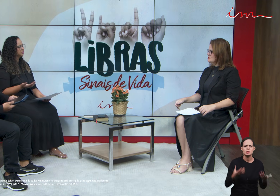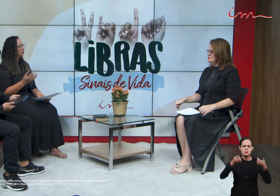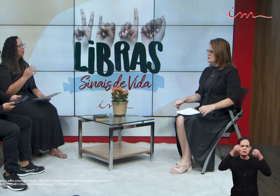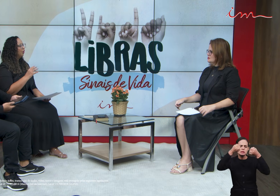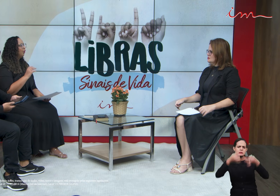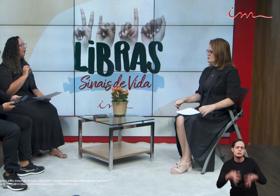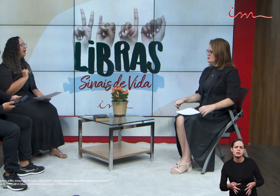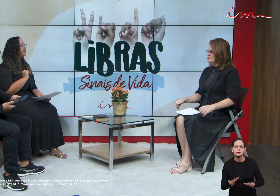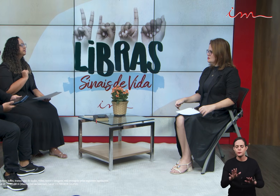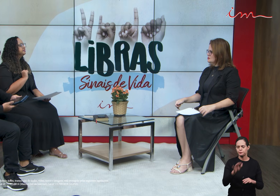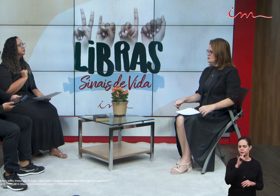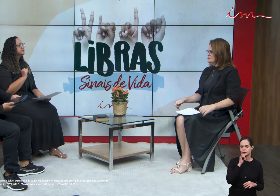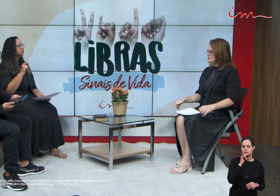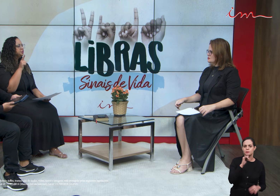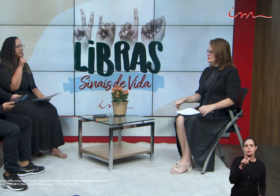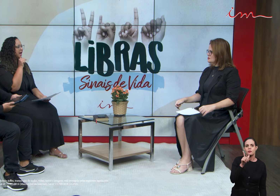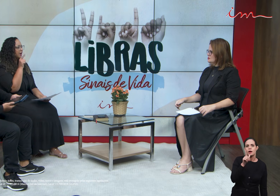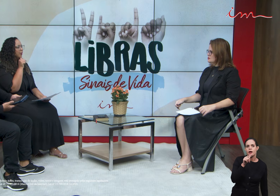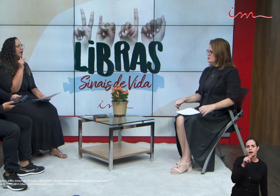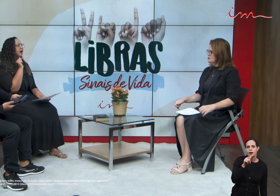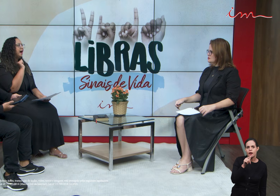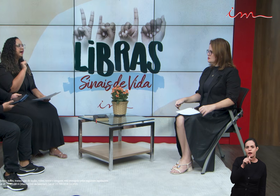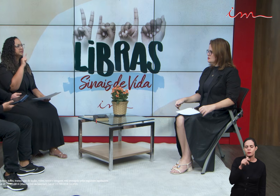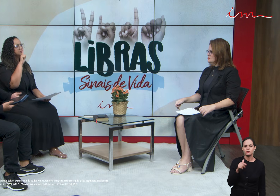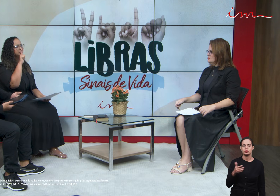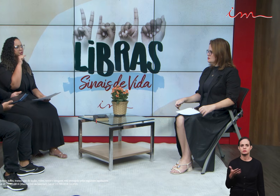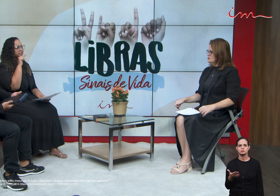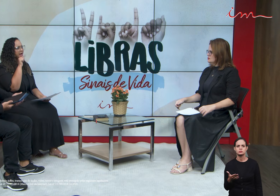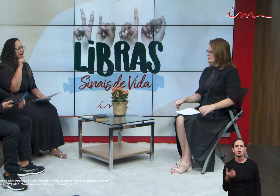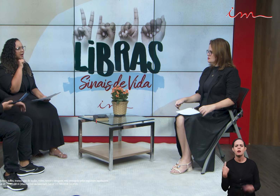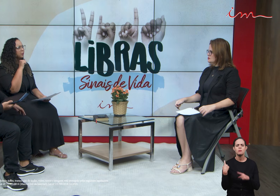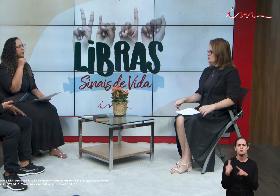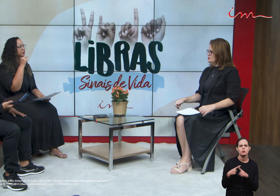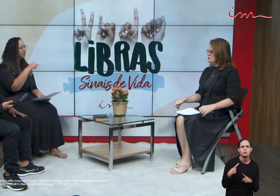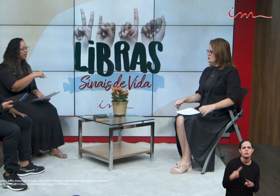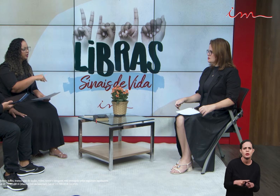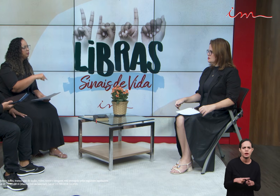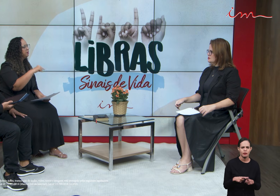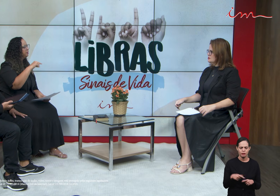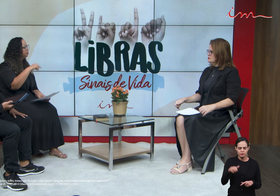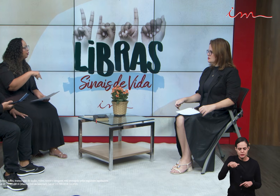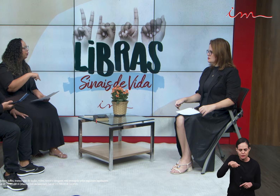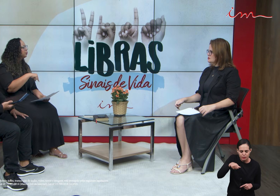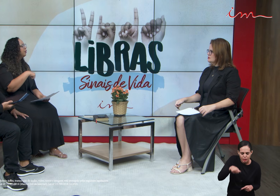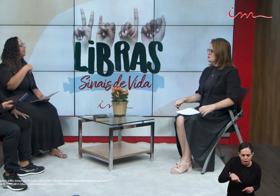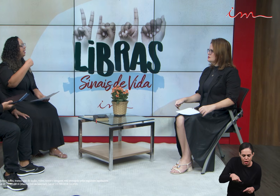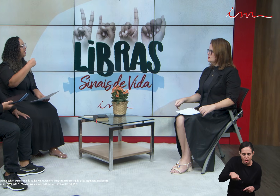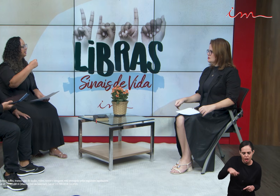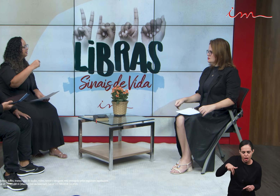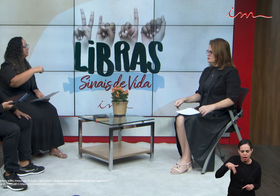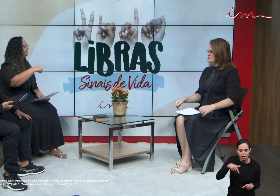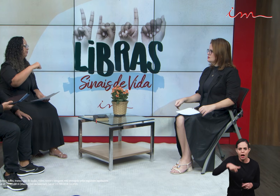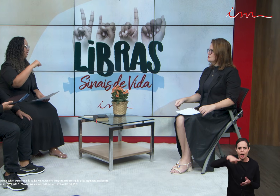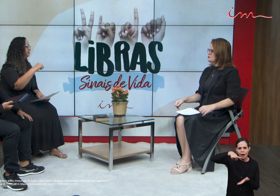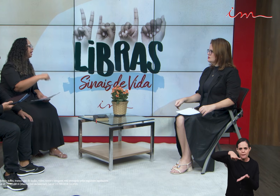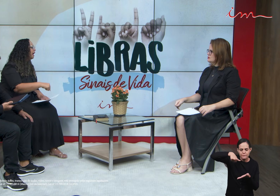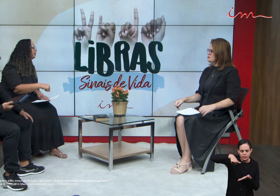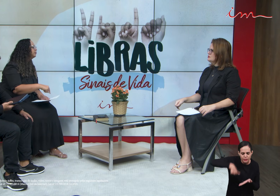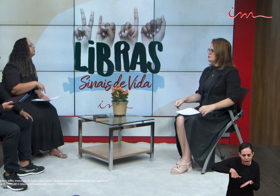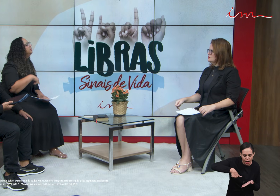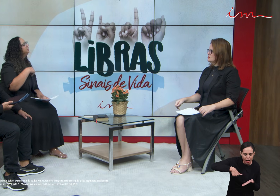de salvação? Ou, esse é o sinal de água. Esse é o sinal de água porque o bebedouro era aquele